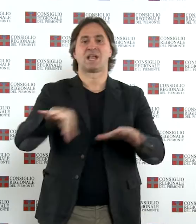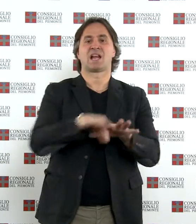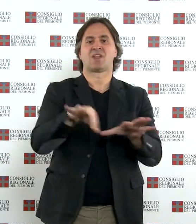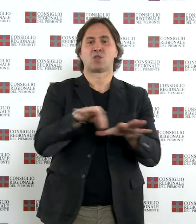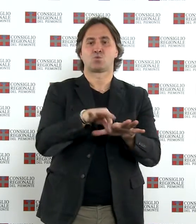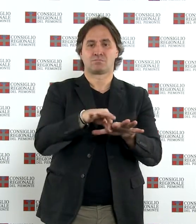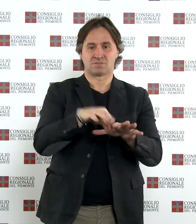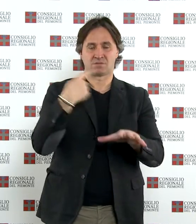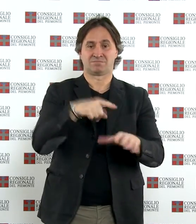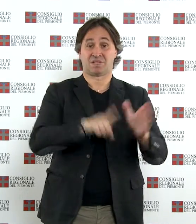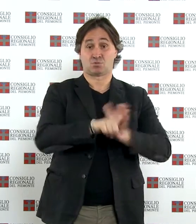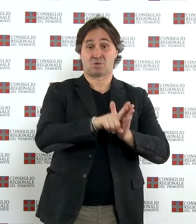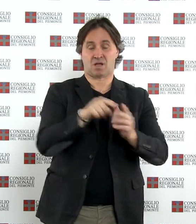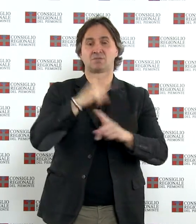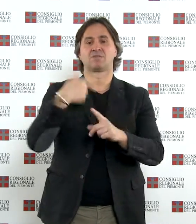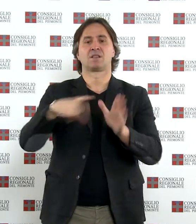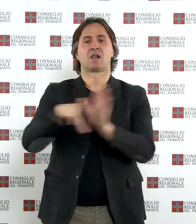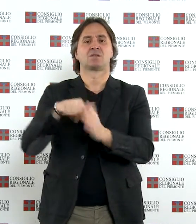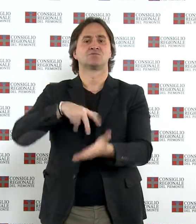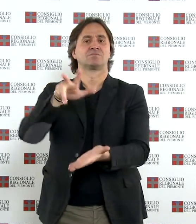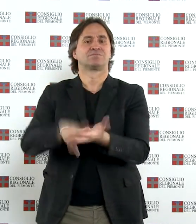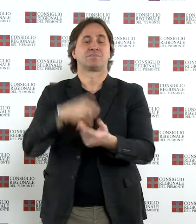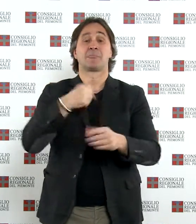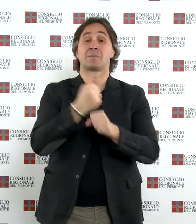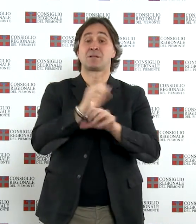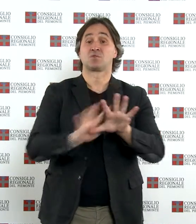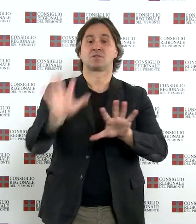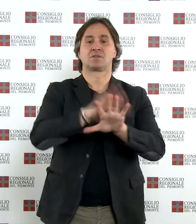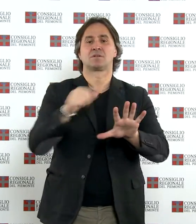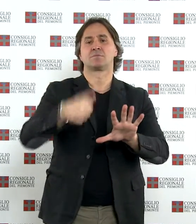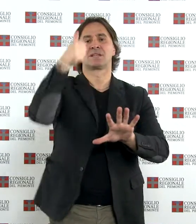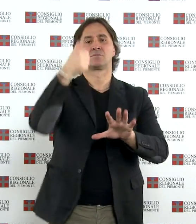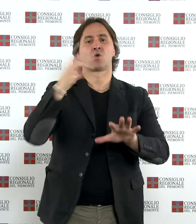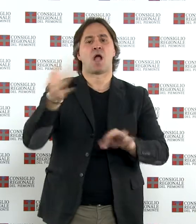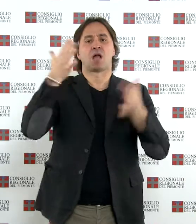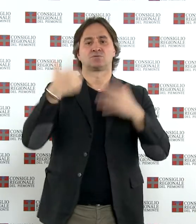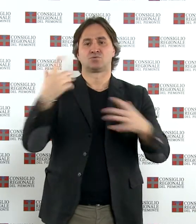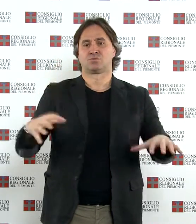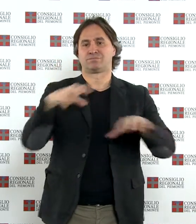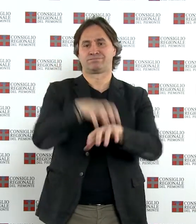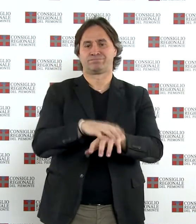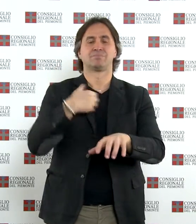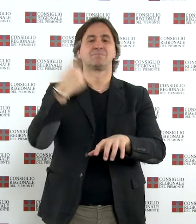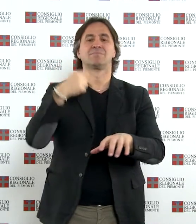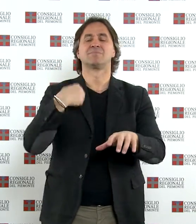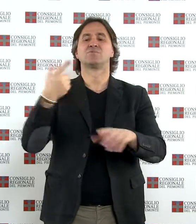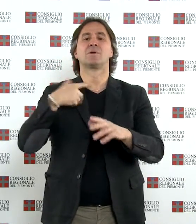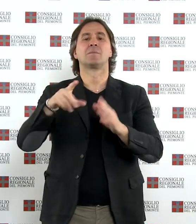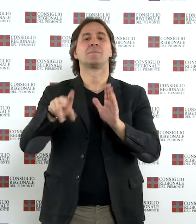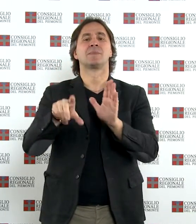legge. È il primo caso piemontese di incorporazione, nuova fattispecie di fusione di comuni prevista dalla legge Delrio.